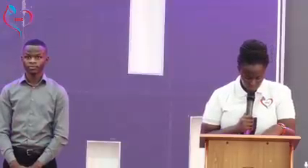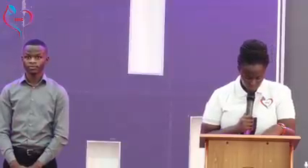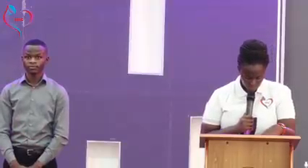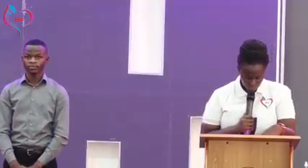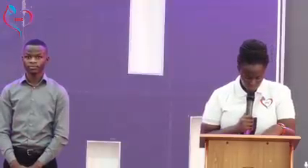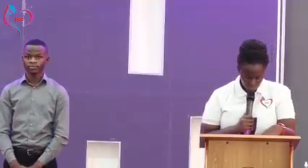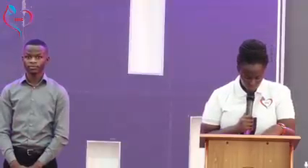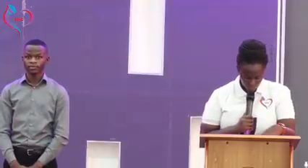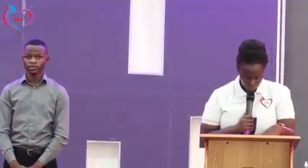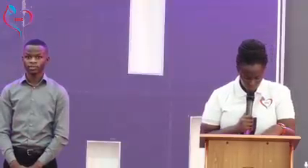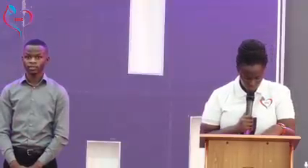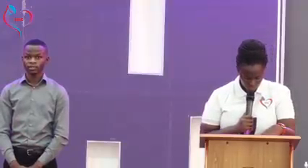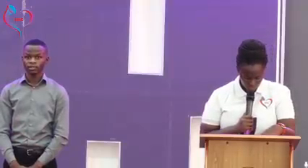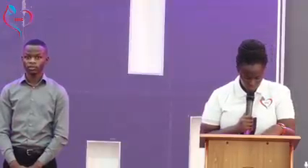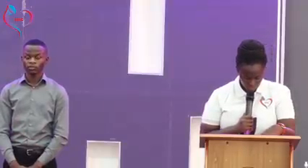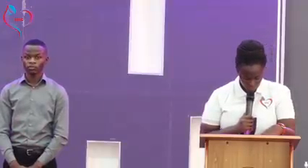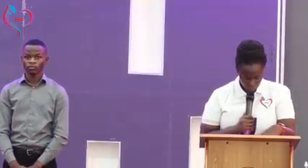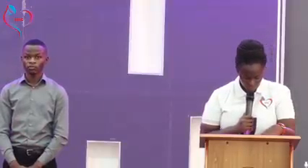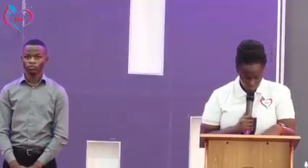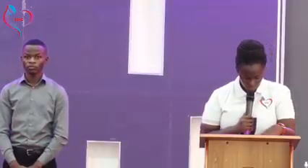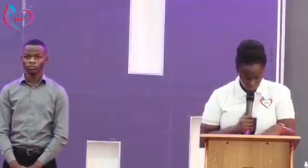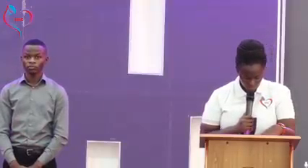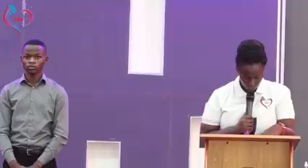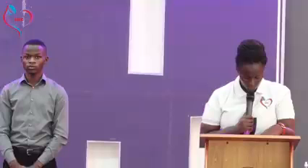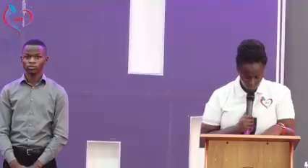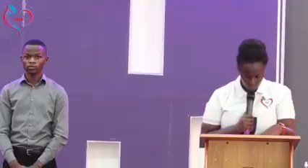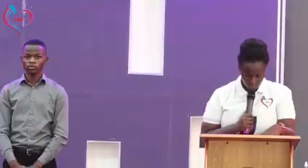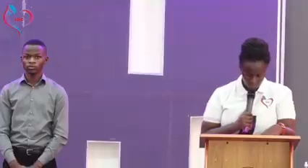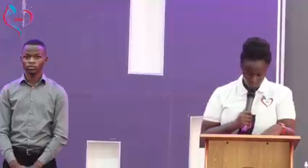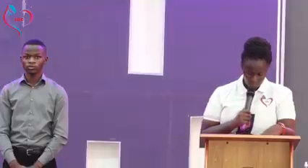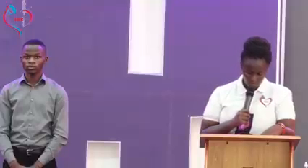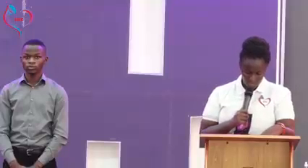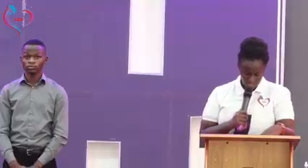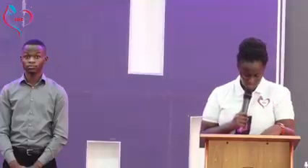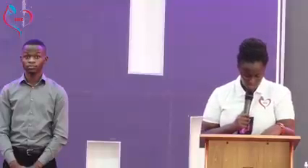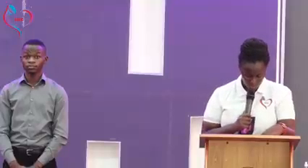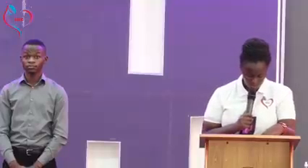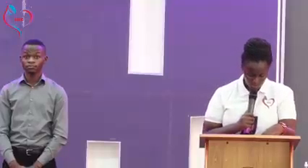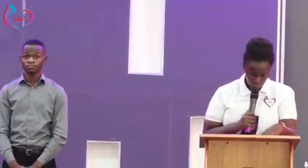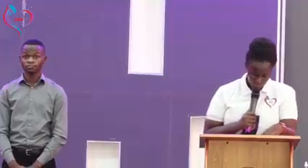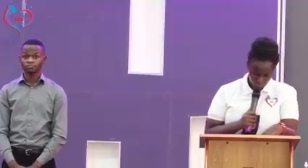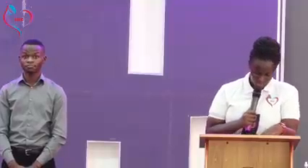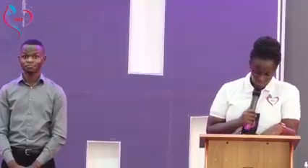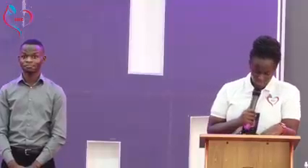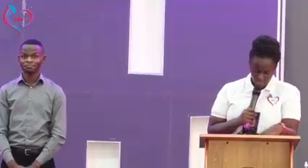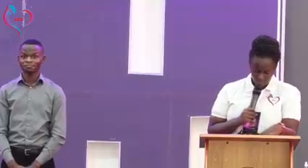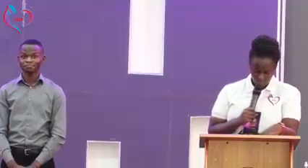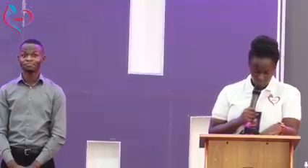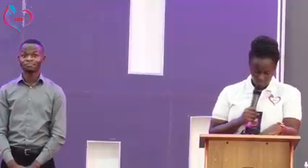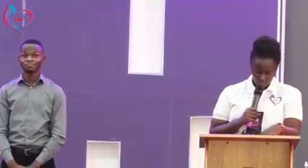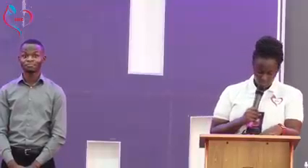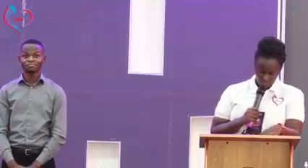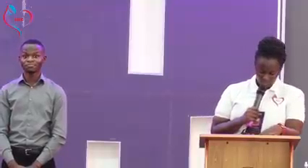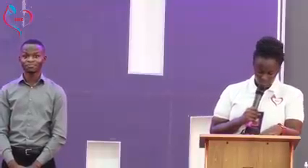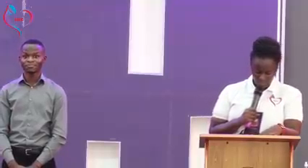Tetulina buyinza okulyanga n'okunywanga. Tetulina buyinza okutwala ng'omukazi ow'oluganda awamu naffe era